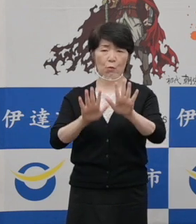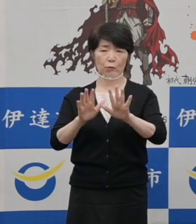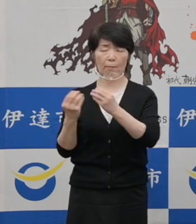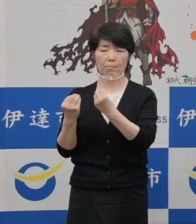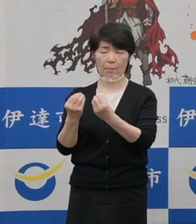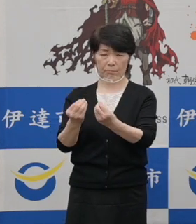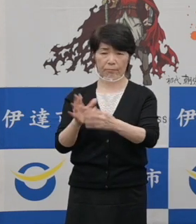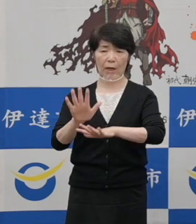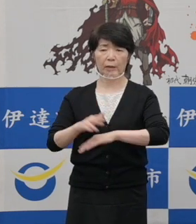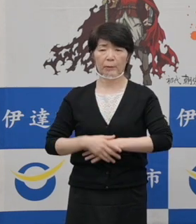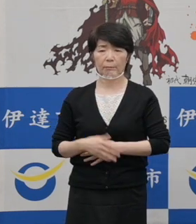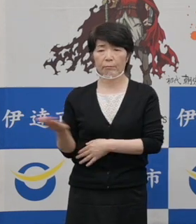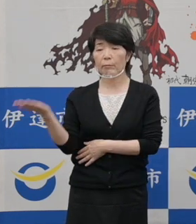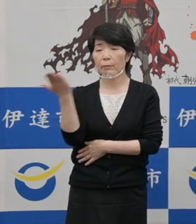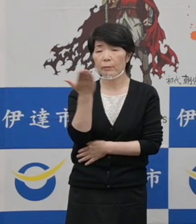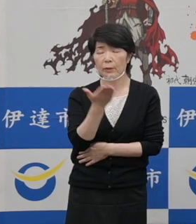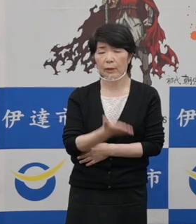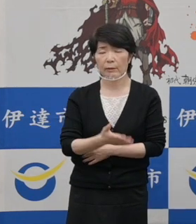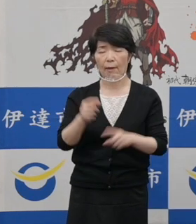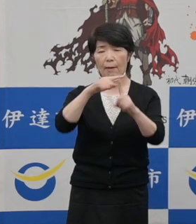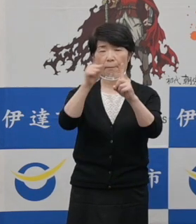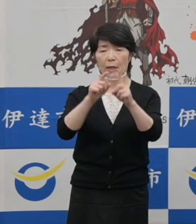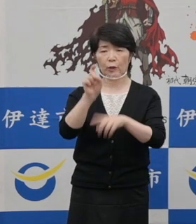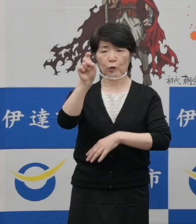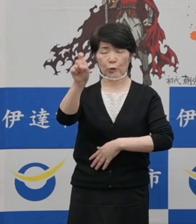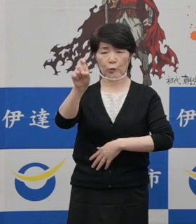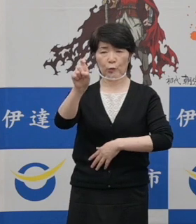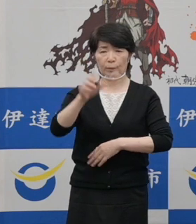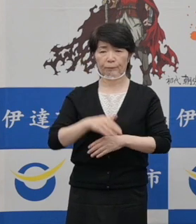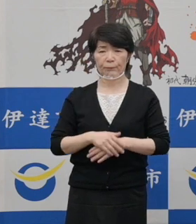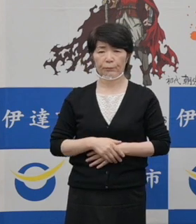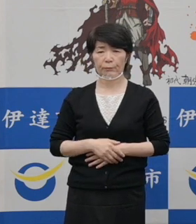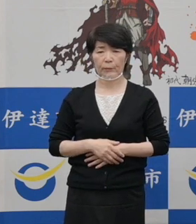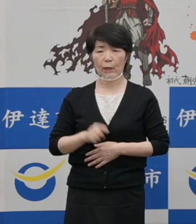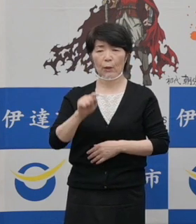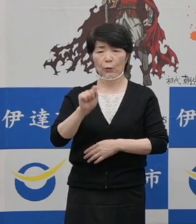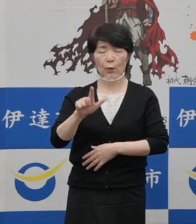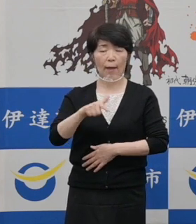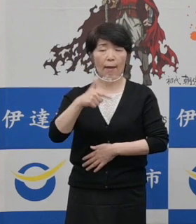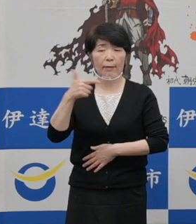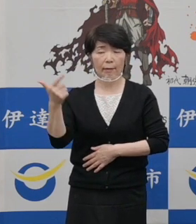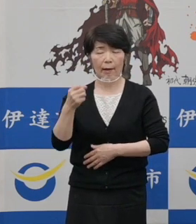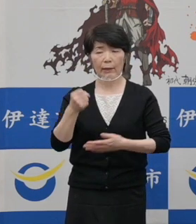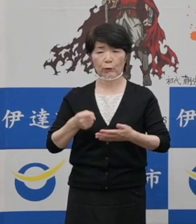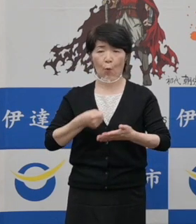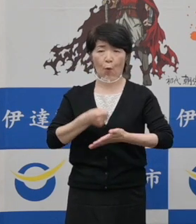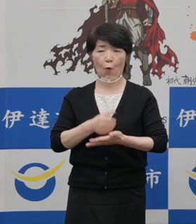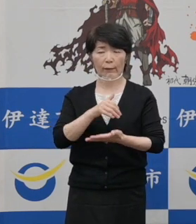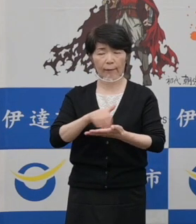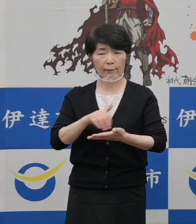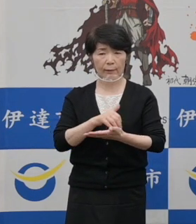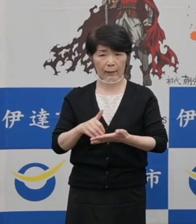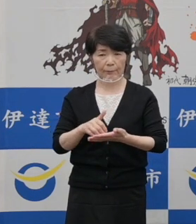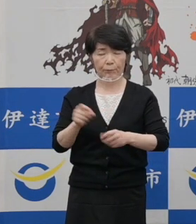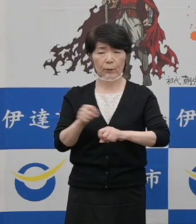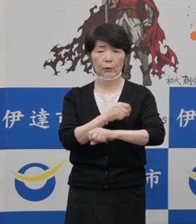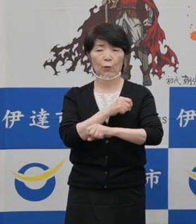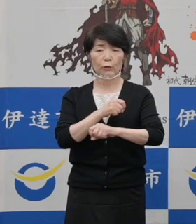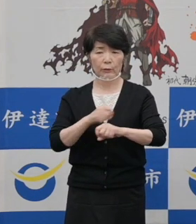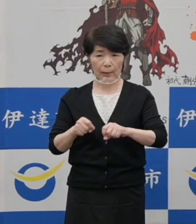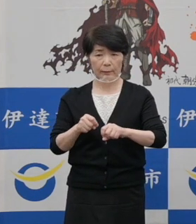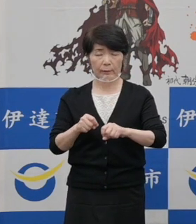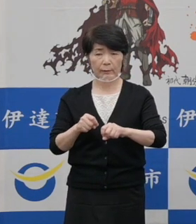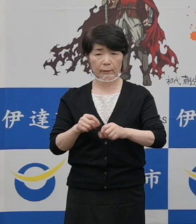続きまして、10ページです。一般会計以外の決算の状況でございます。特別会計12会